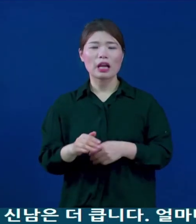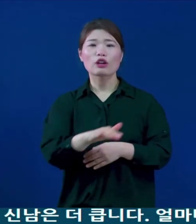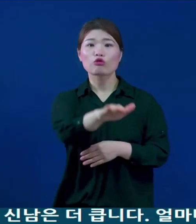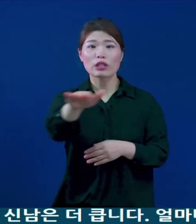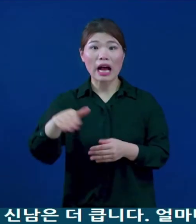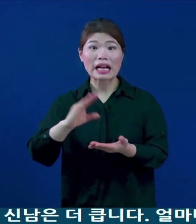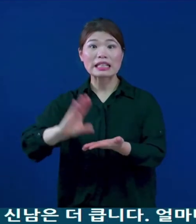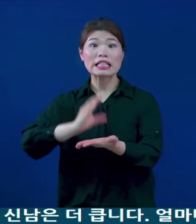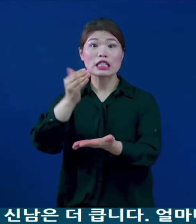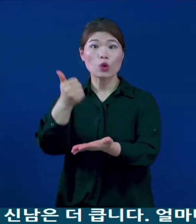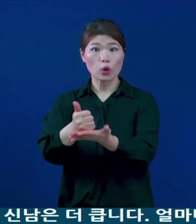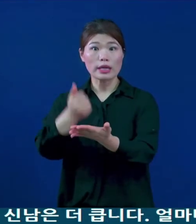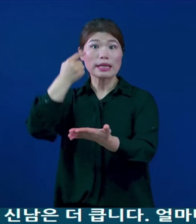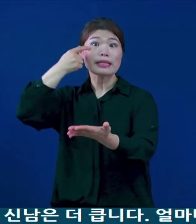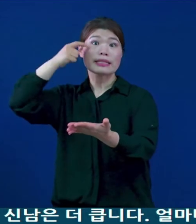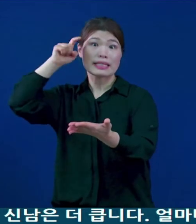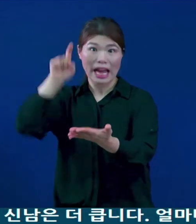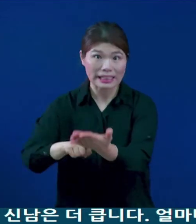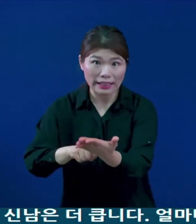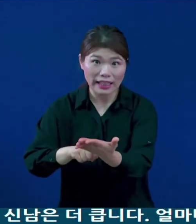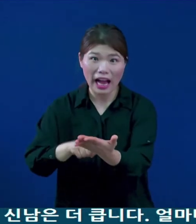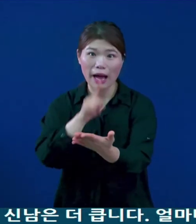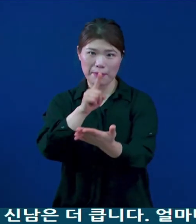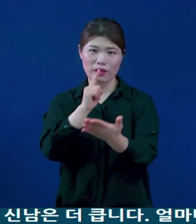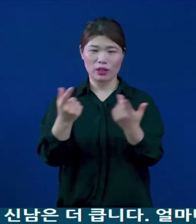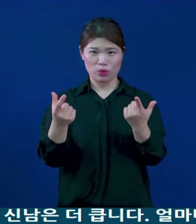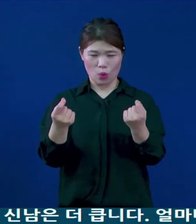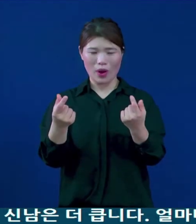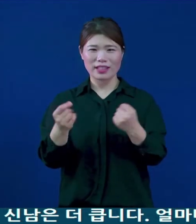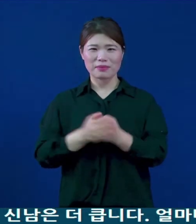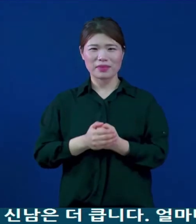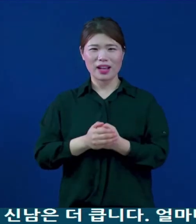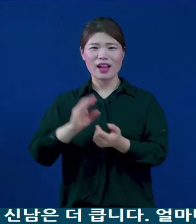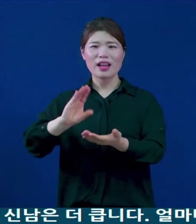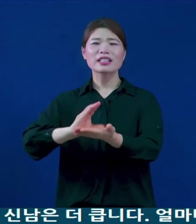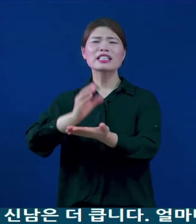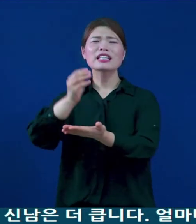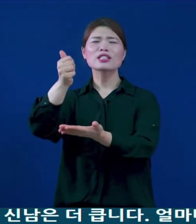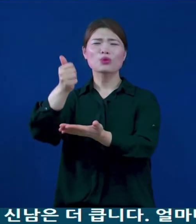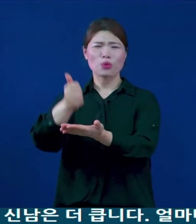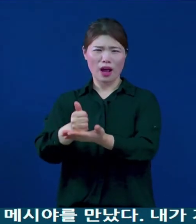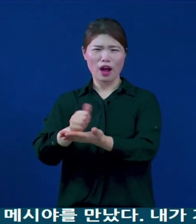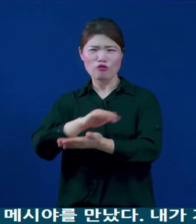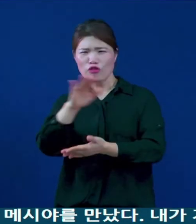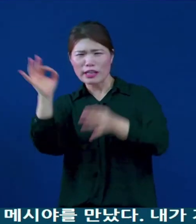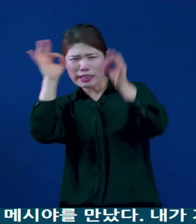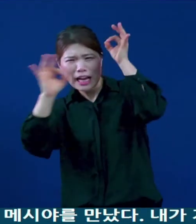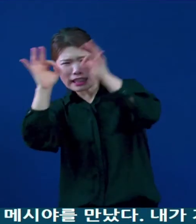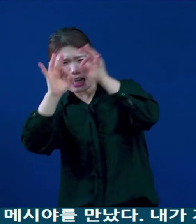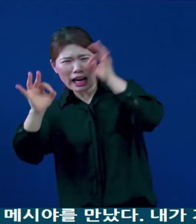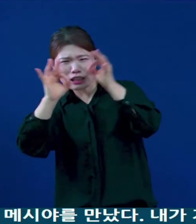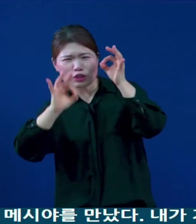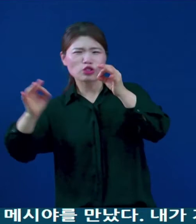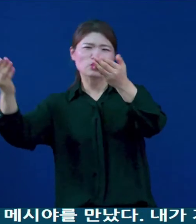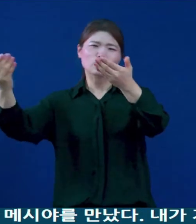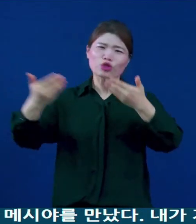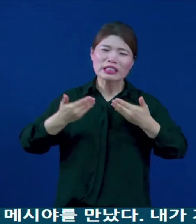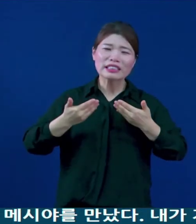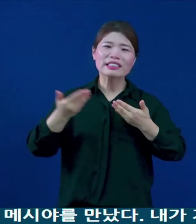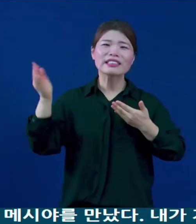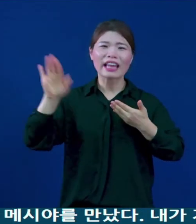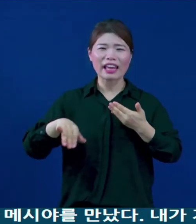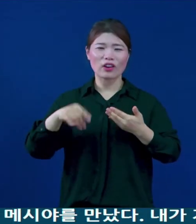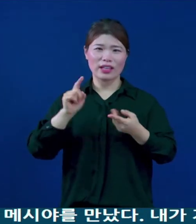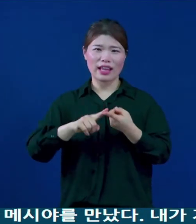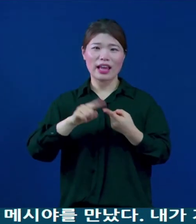그리스도를 찾았다. 그 말은 그리스도가 우리를 막 찾아주시는 중에 내가가 아니라 내가 내